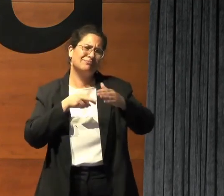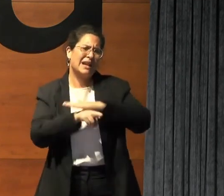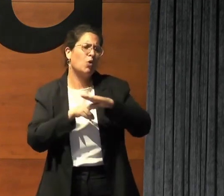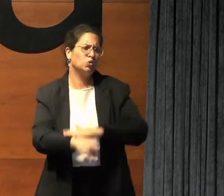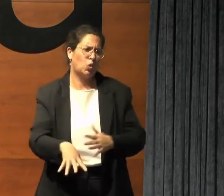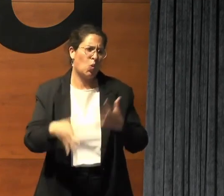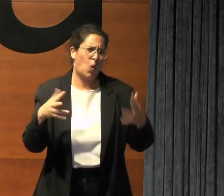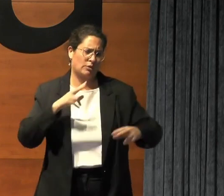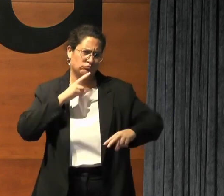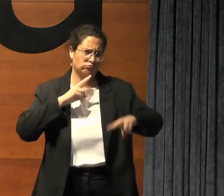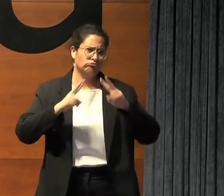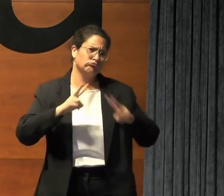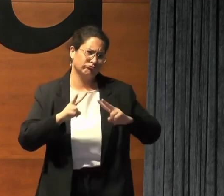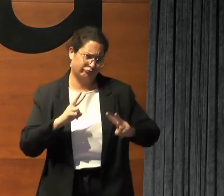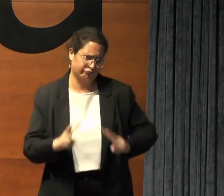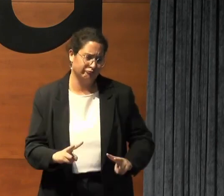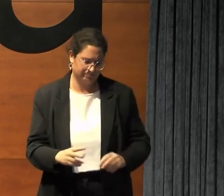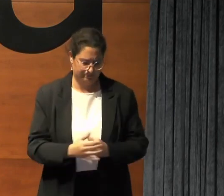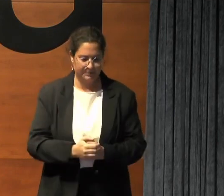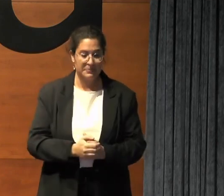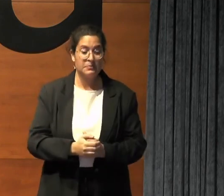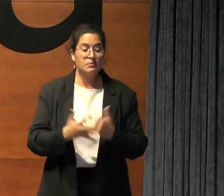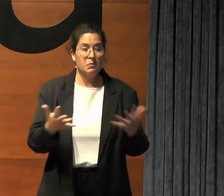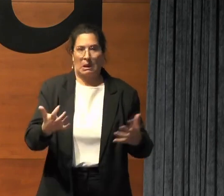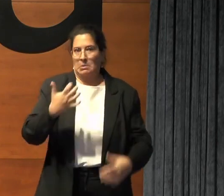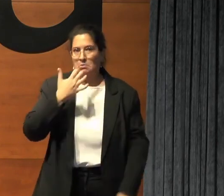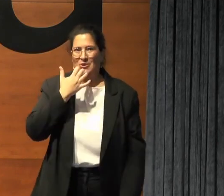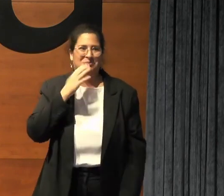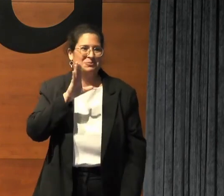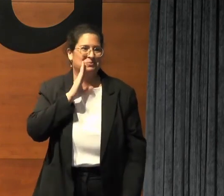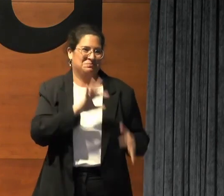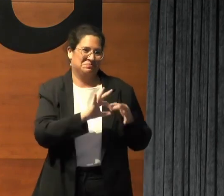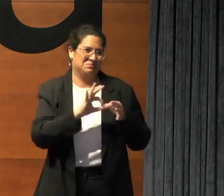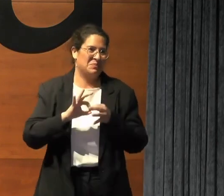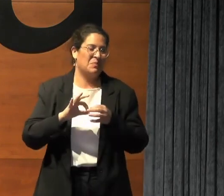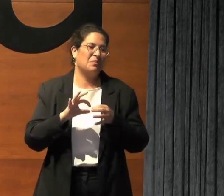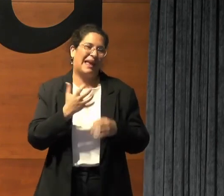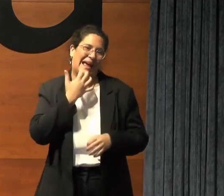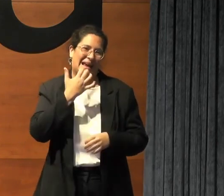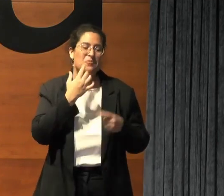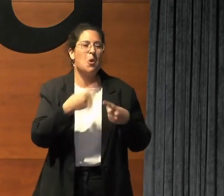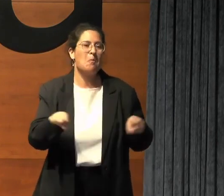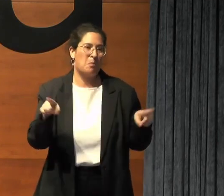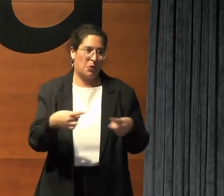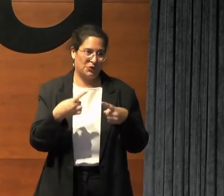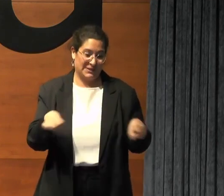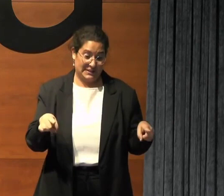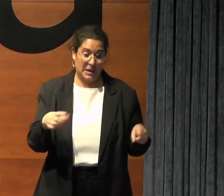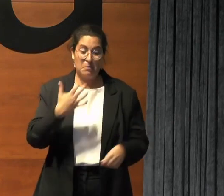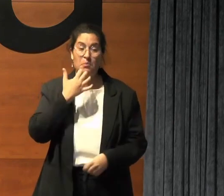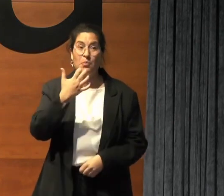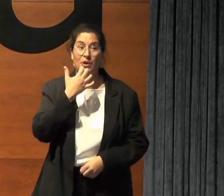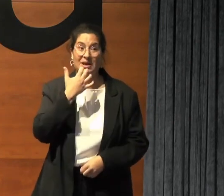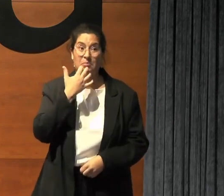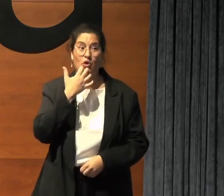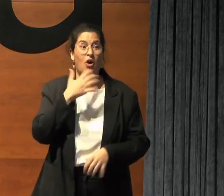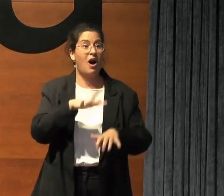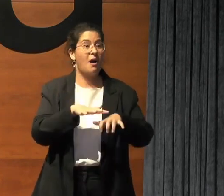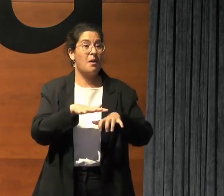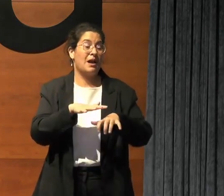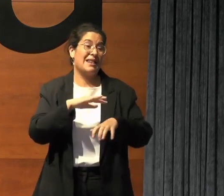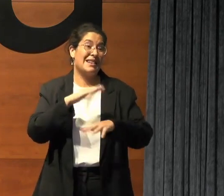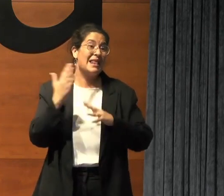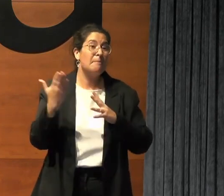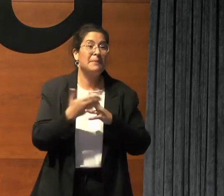en contextos específicos, ¿qué recursos utilizas para dar respuesta a esas demandas?, respondían que en el caso de la música,